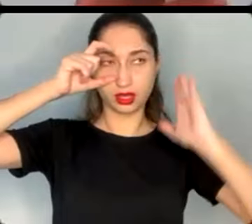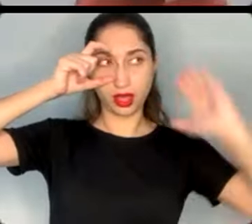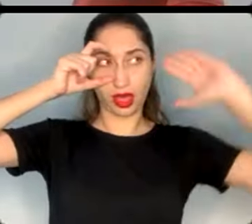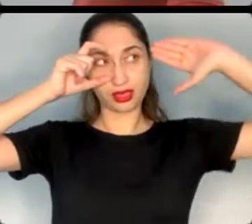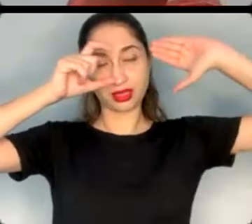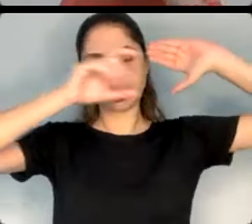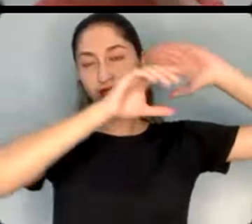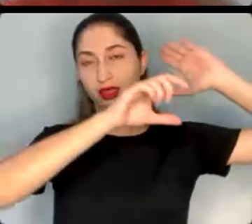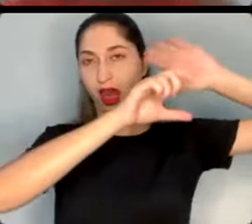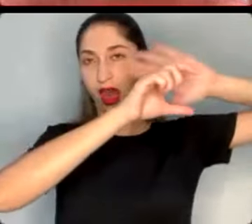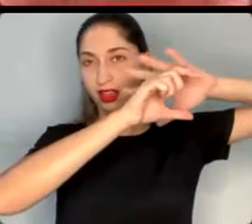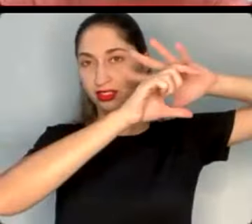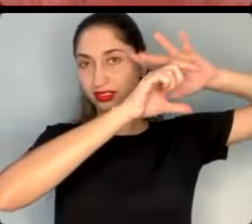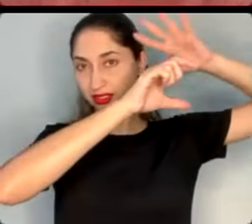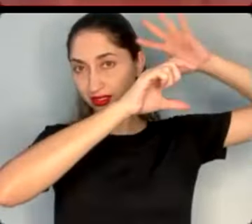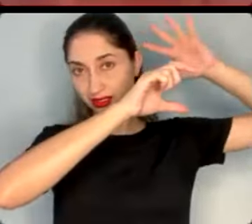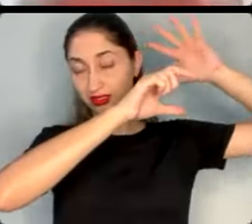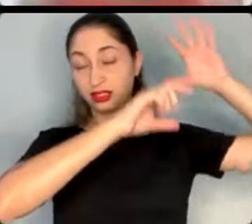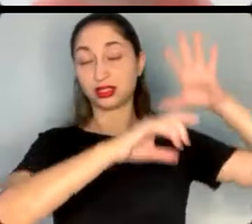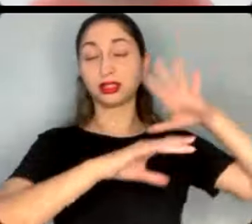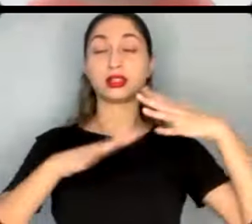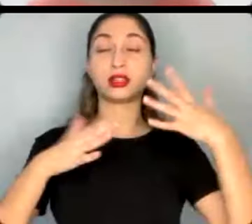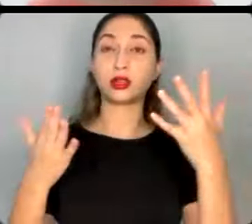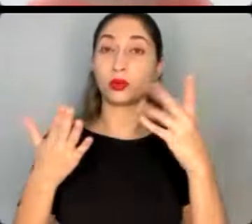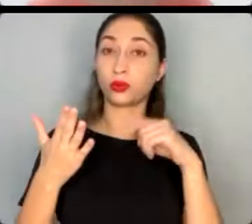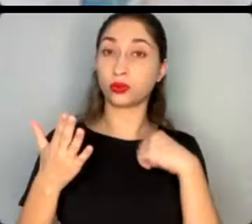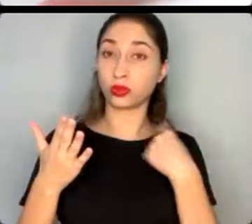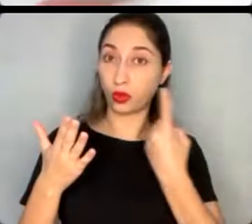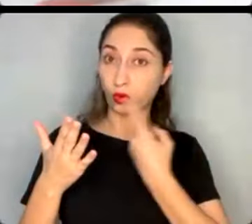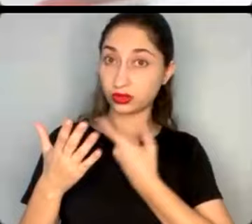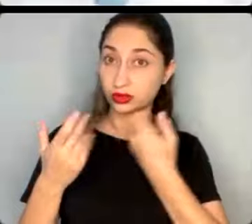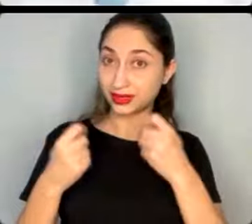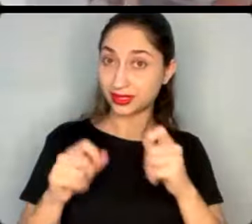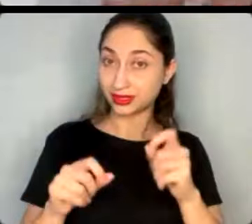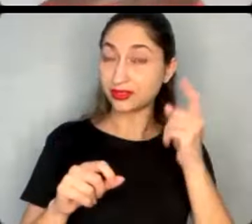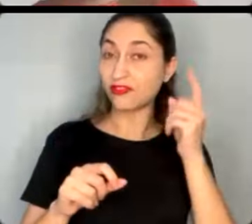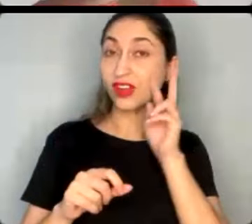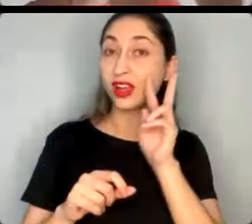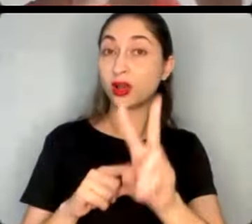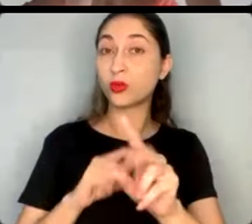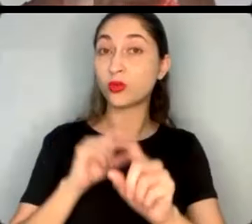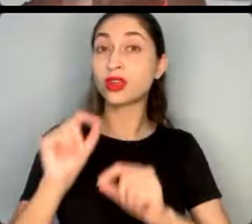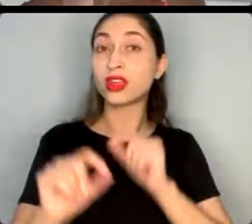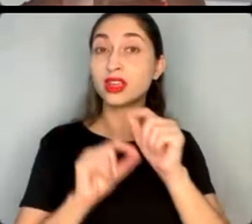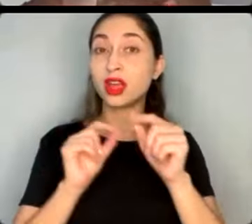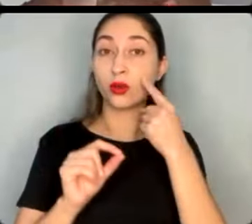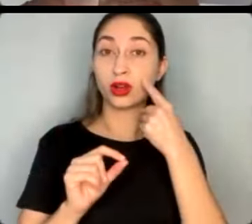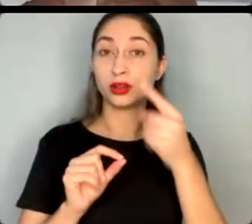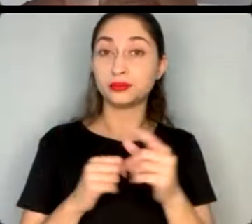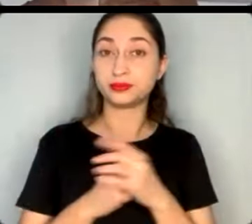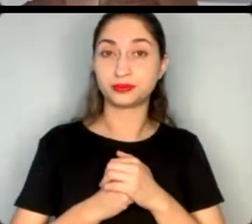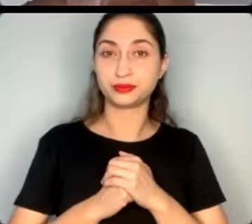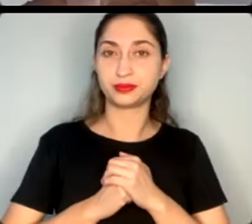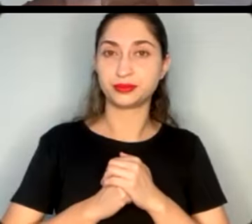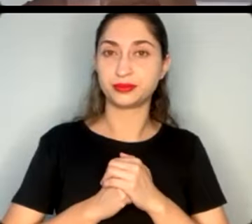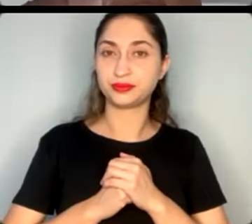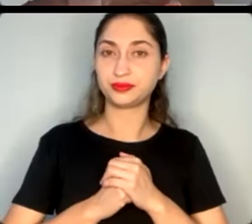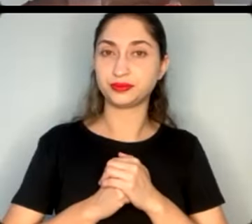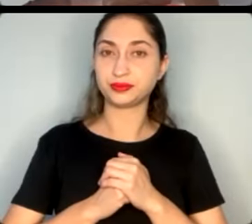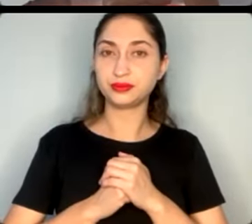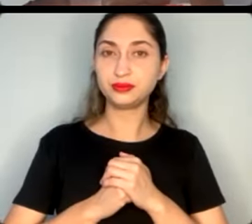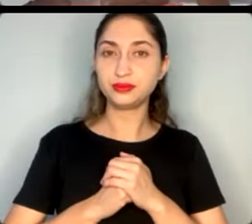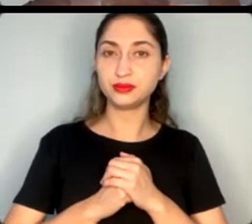6 músculos oculomotores que vão aqui para a asa do